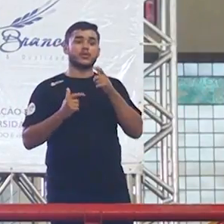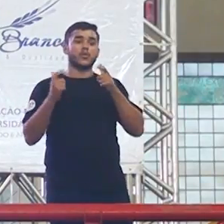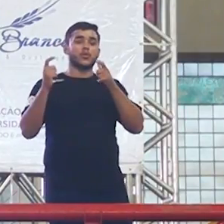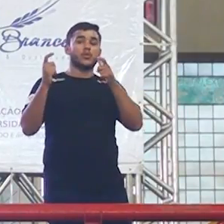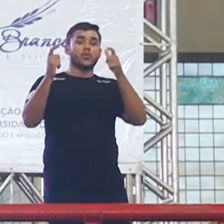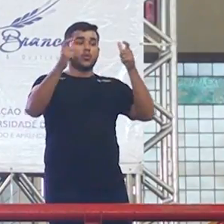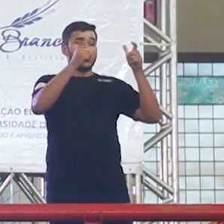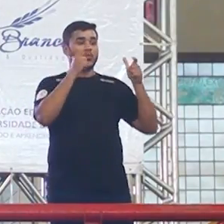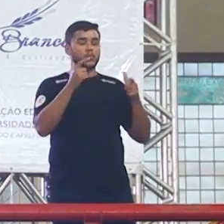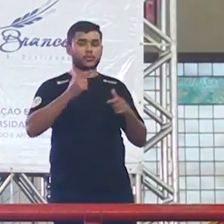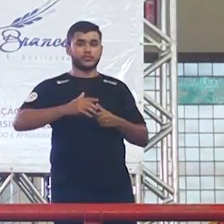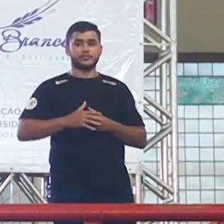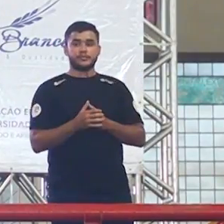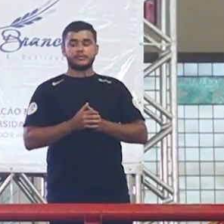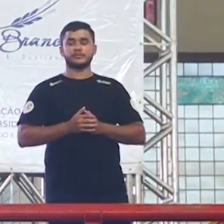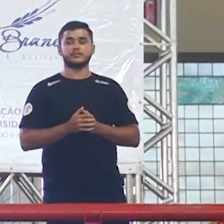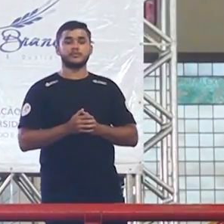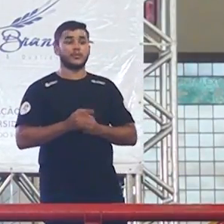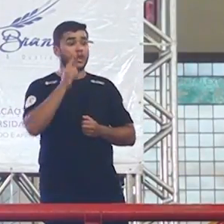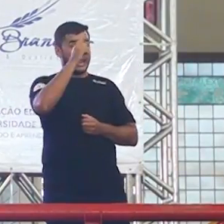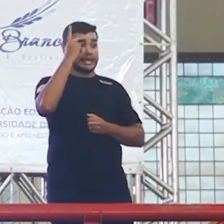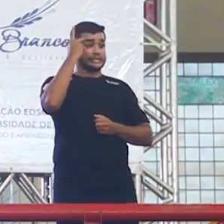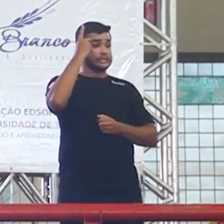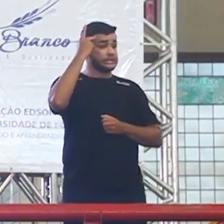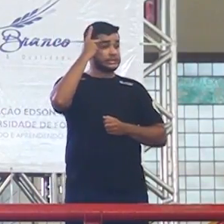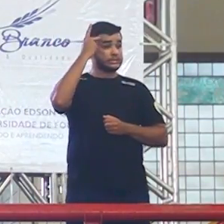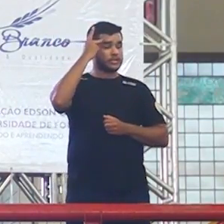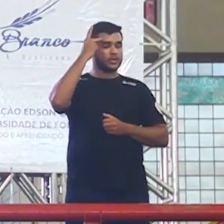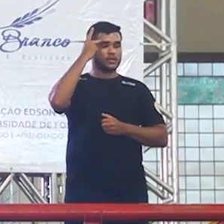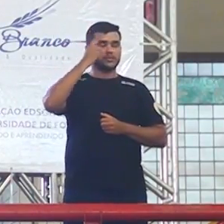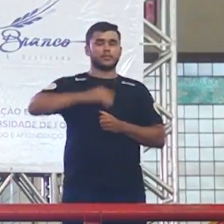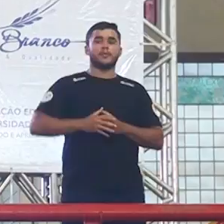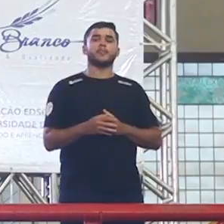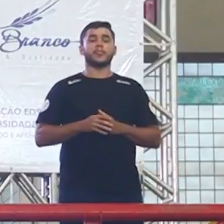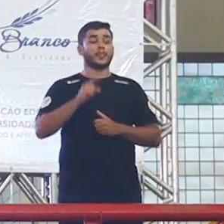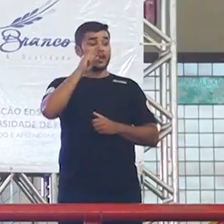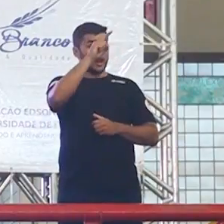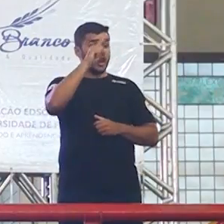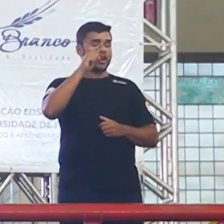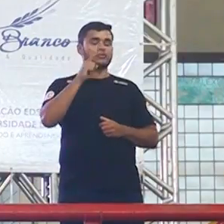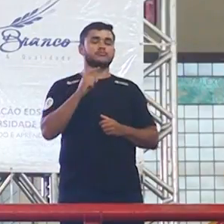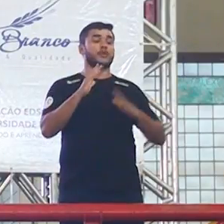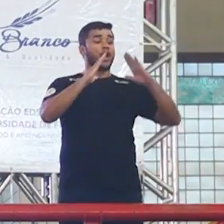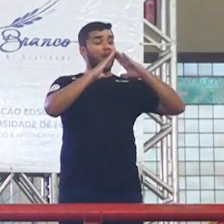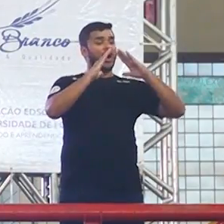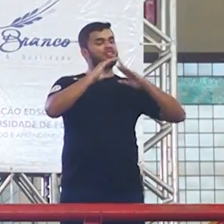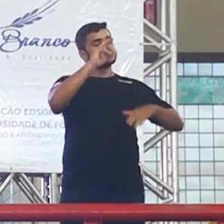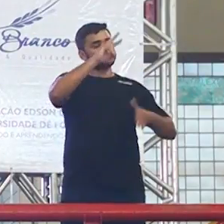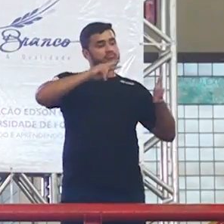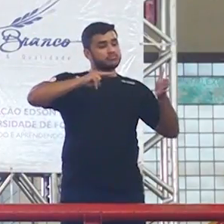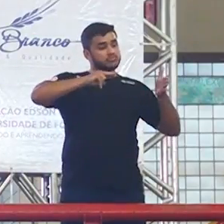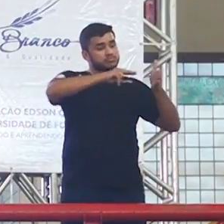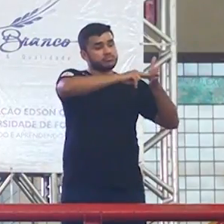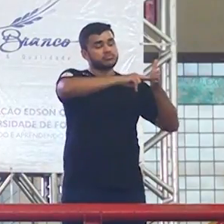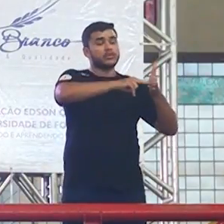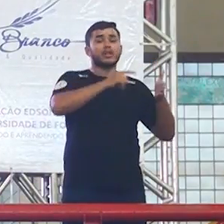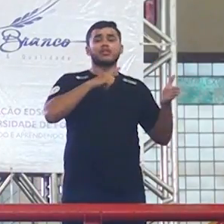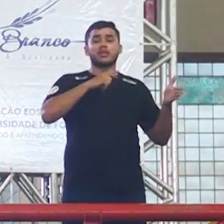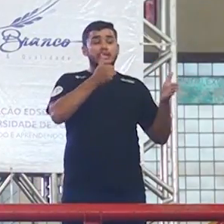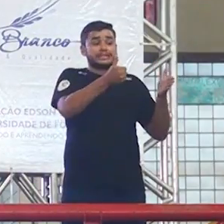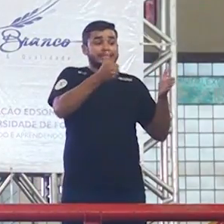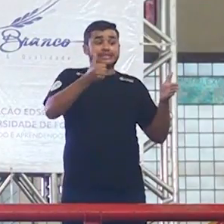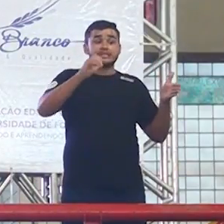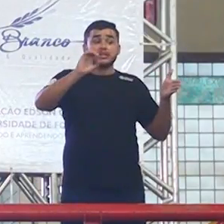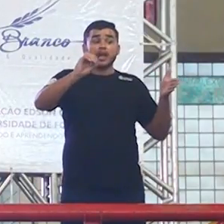vestibular não é de Fortaleza aí, estão vendo? São Paulo. Vamos lá. Na cozinha de uma casa ligada à rede elétrica de